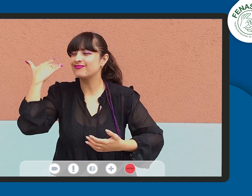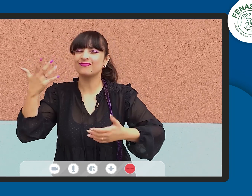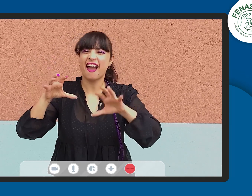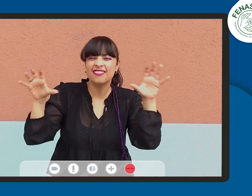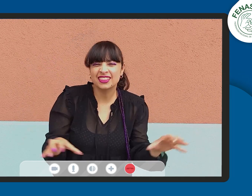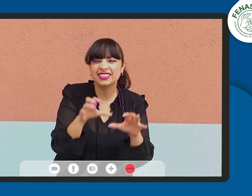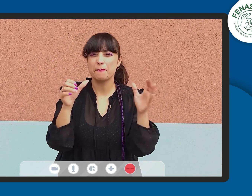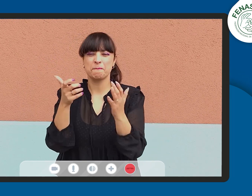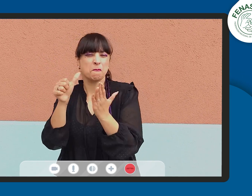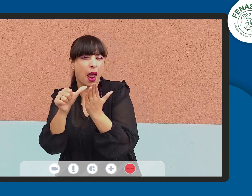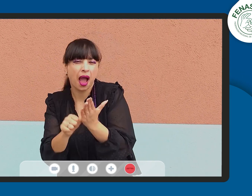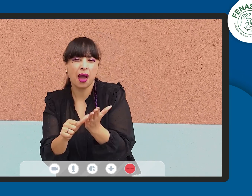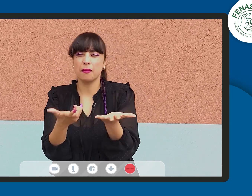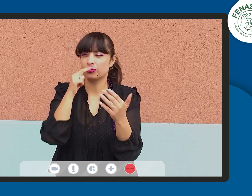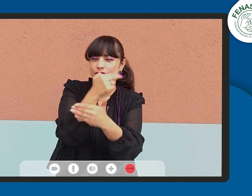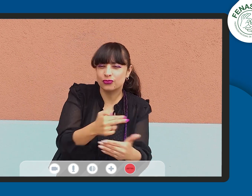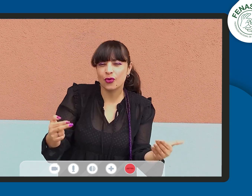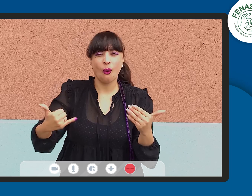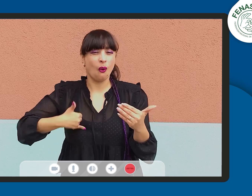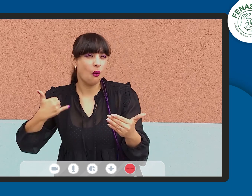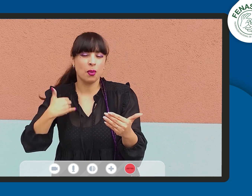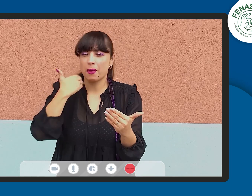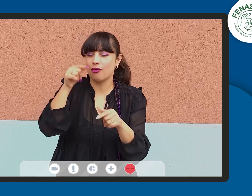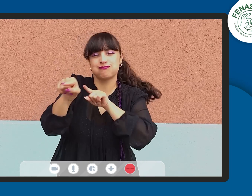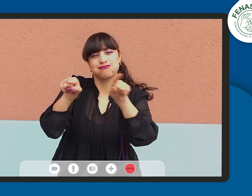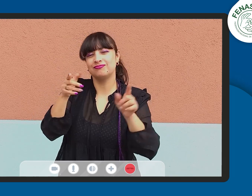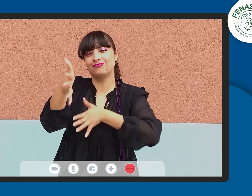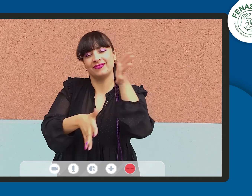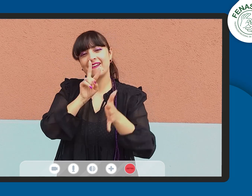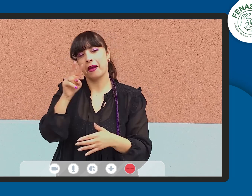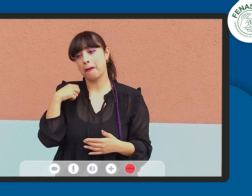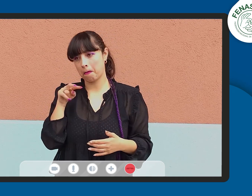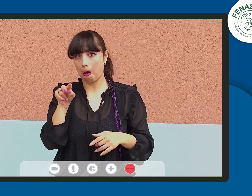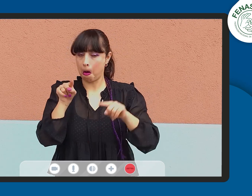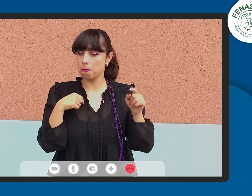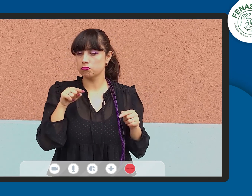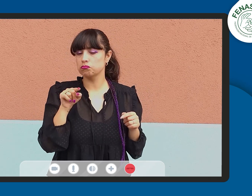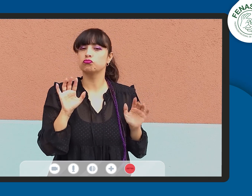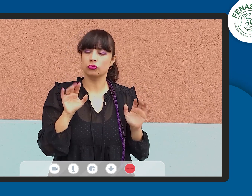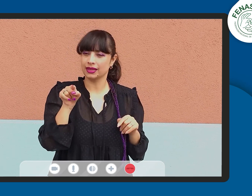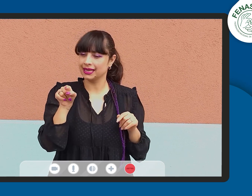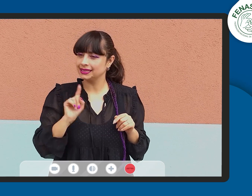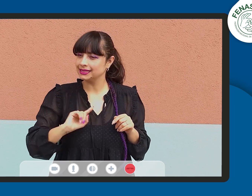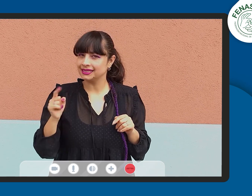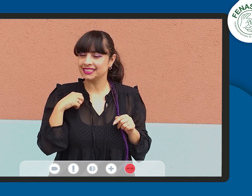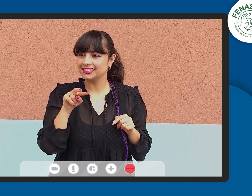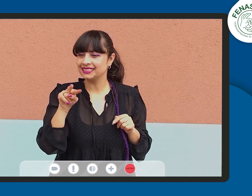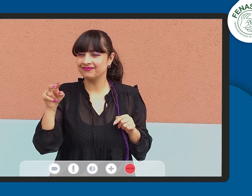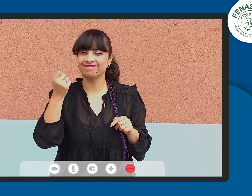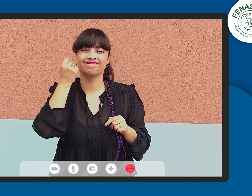lengua de señas, con niños, con jóvenes, con adultos, que se hacen presentaciones en visual vernacular. Y hay algunas que están